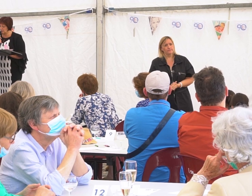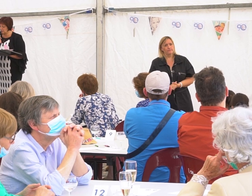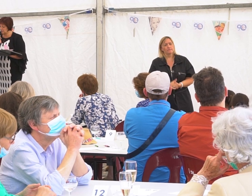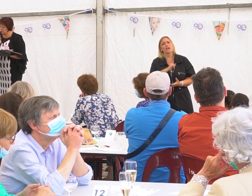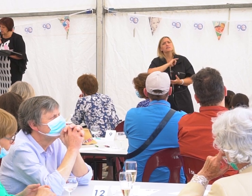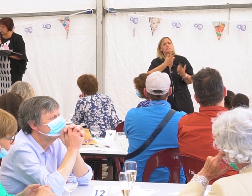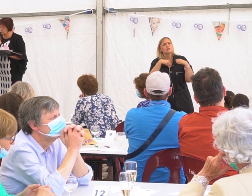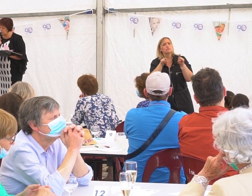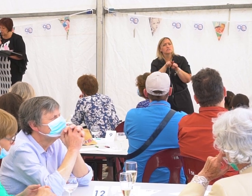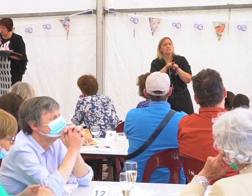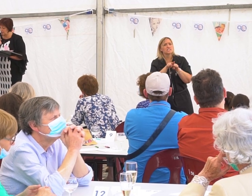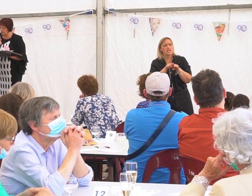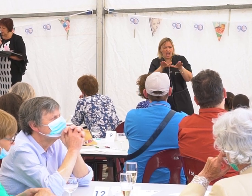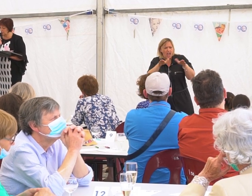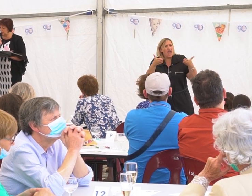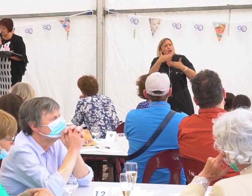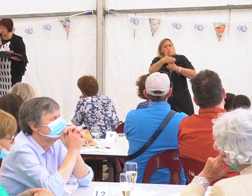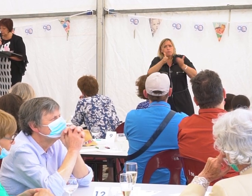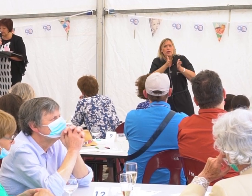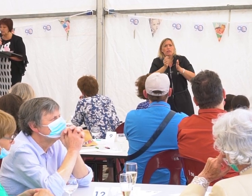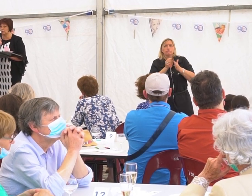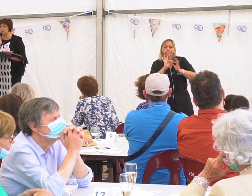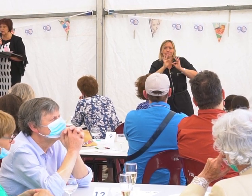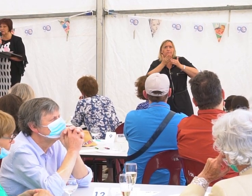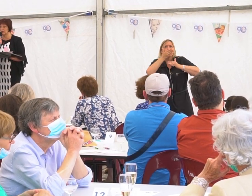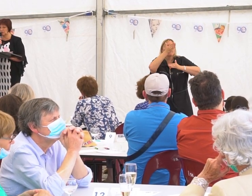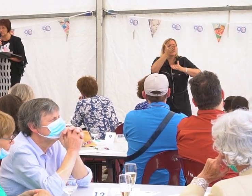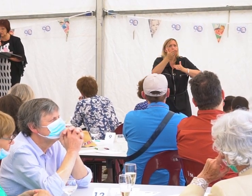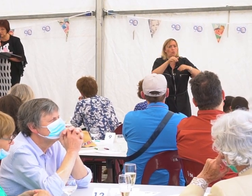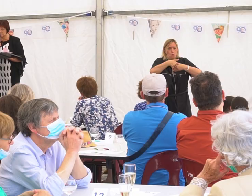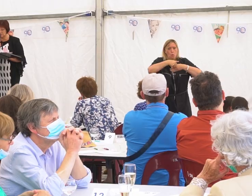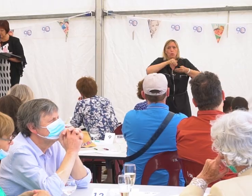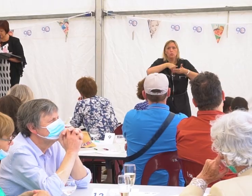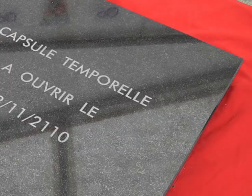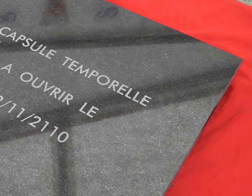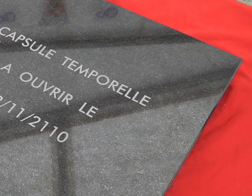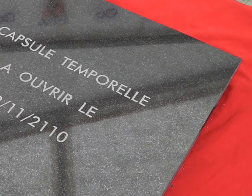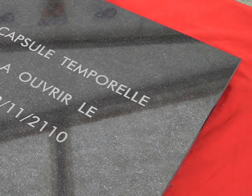Il y a aussi cette capsule temporelle qui ne pourra être ouverte qu'en 2110.